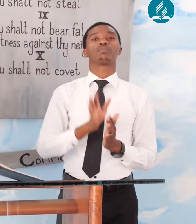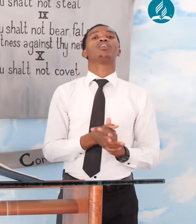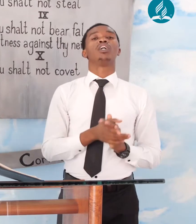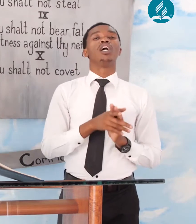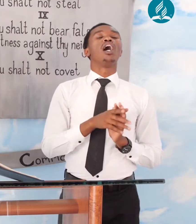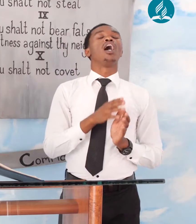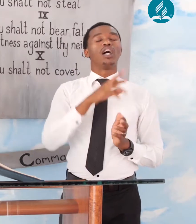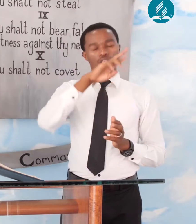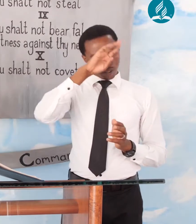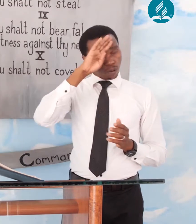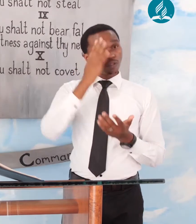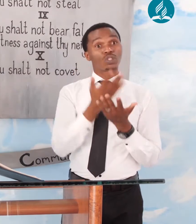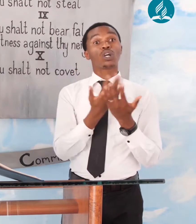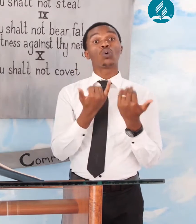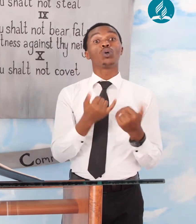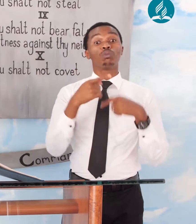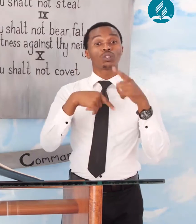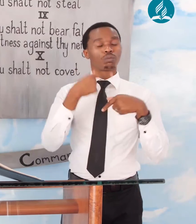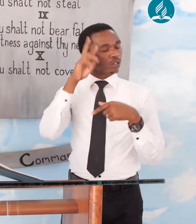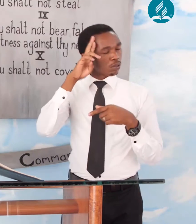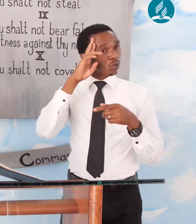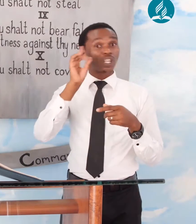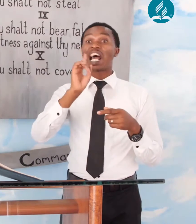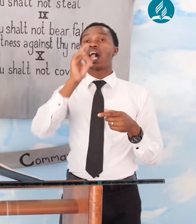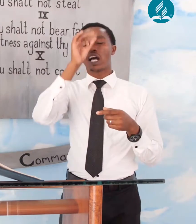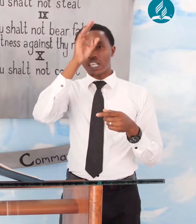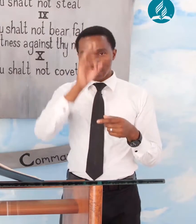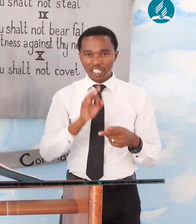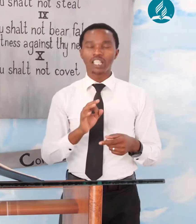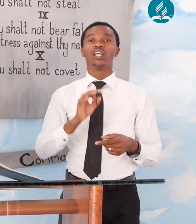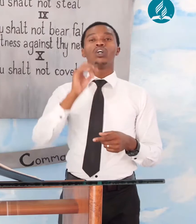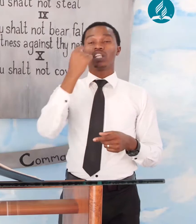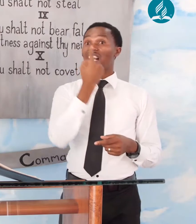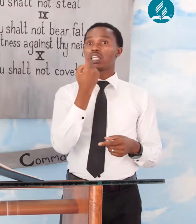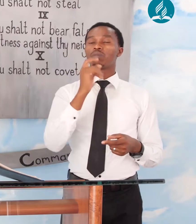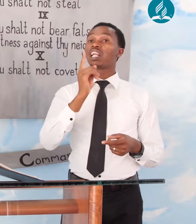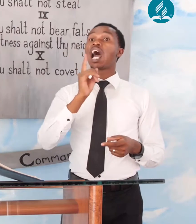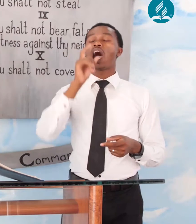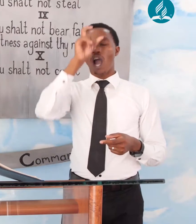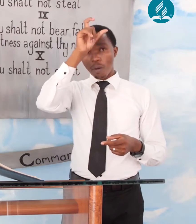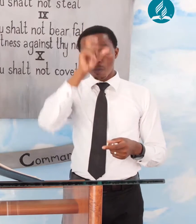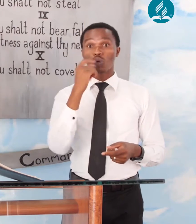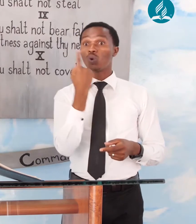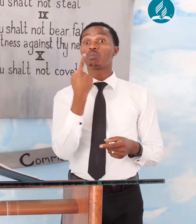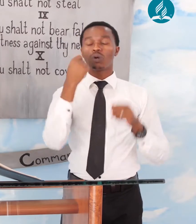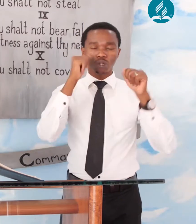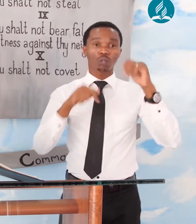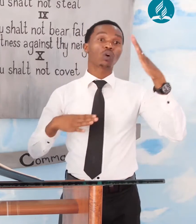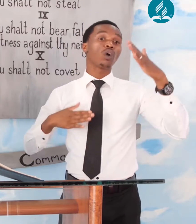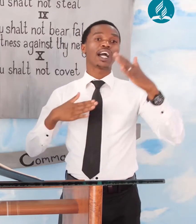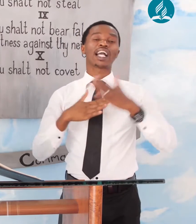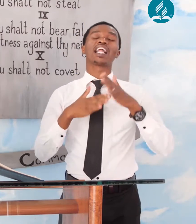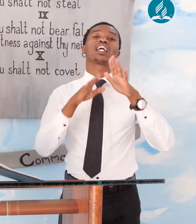yuko nta kintu na kimwe nta muntu numwe ushobora gukora mu nkokora